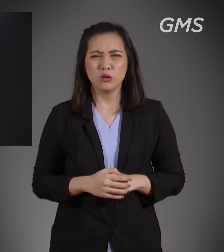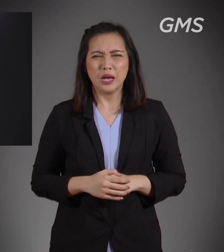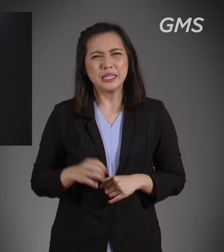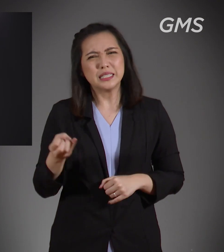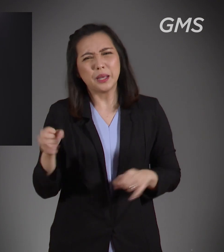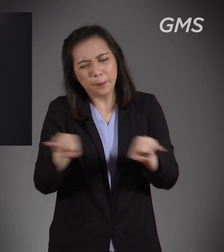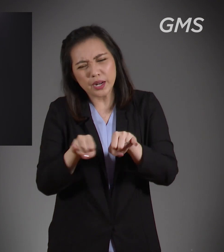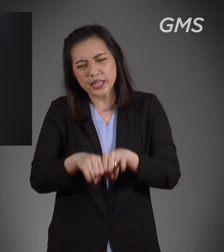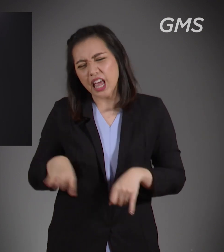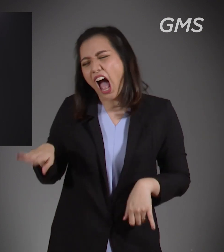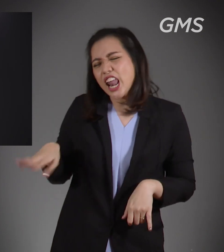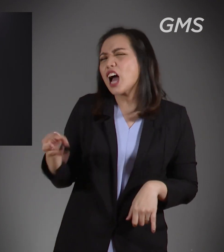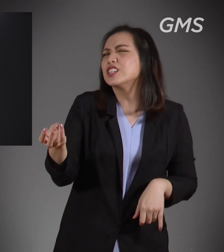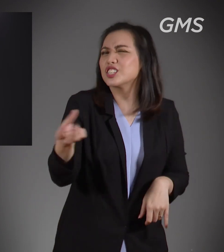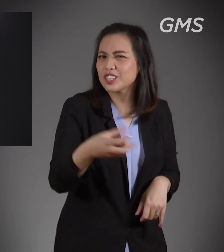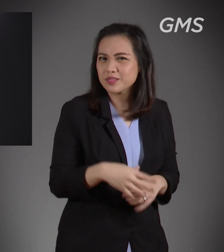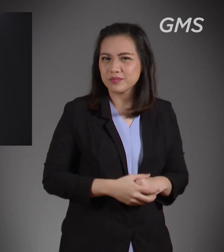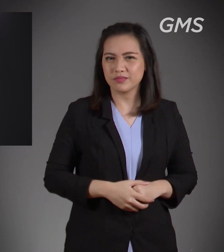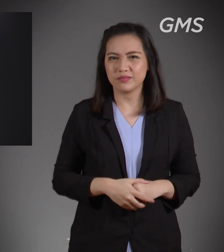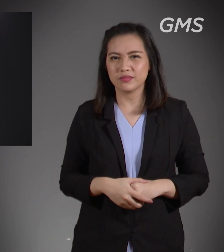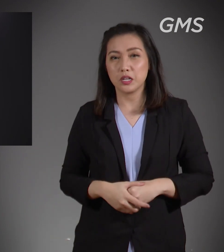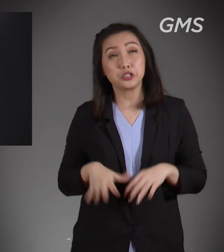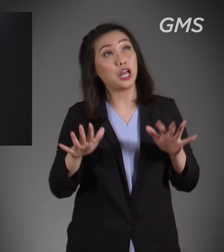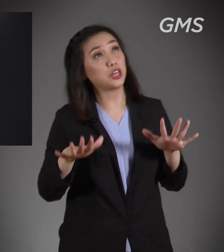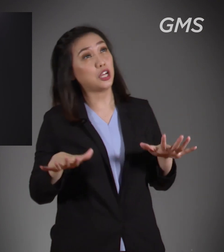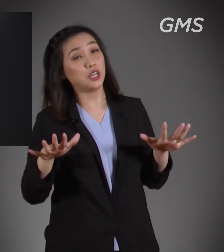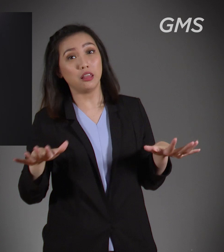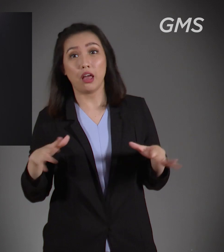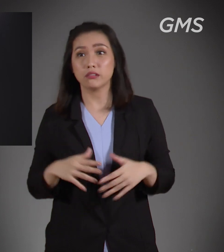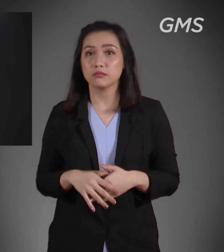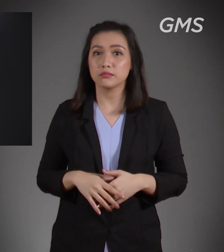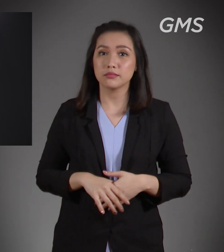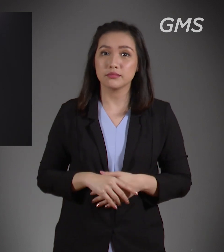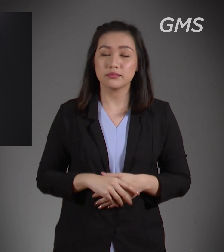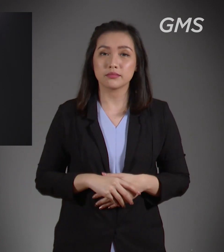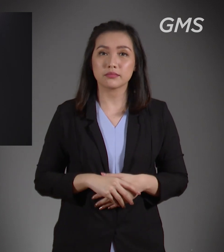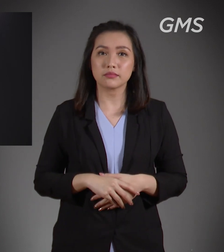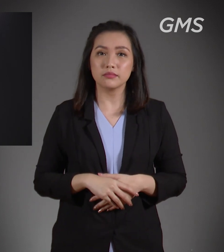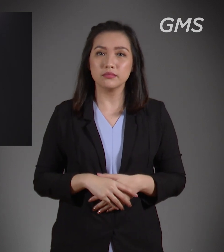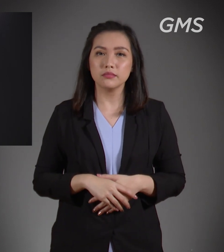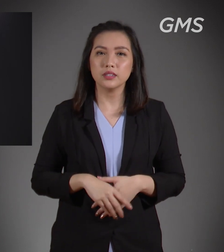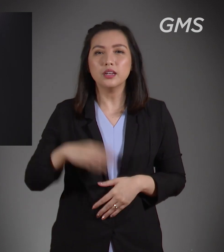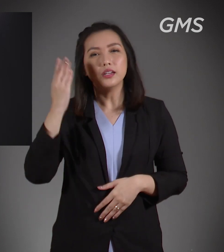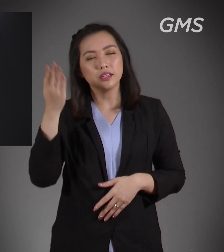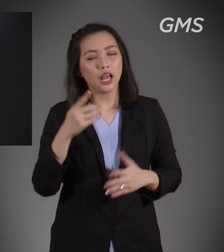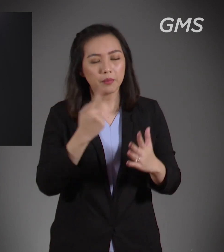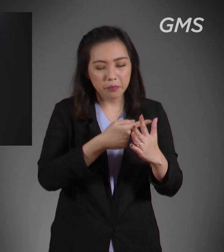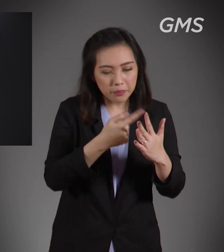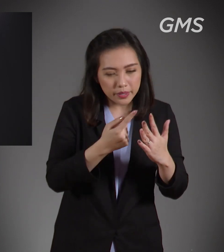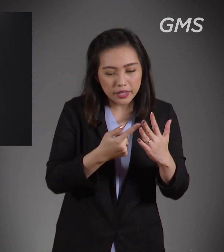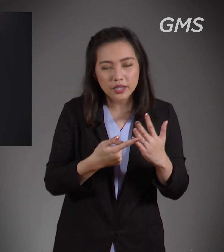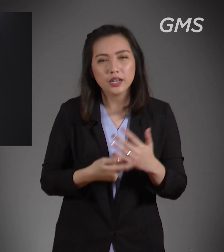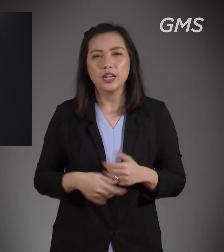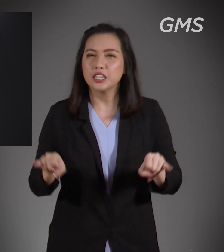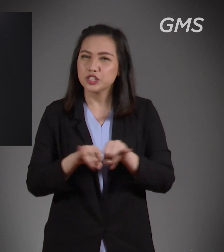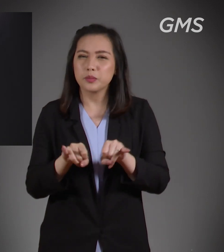kekanak-kanaan. By choice, by decision. Dengan keputusan. Dia memilih demikian. Tapi